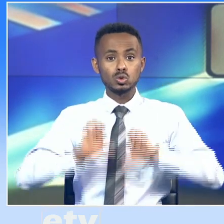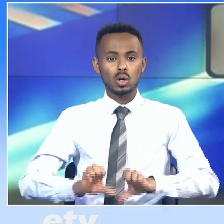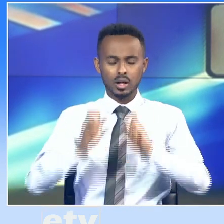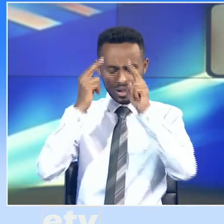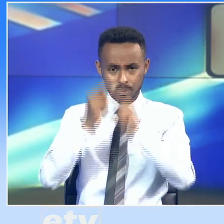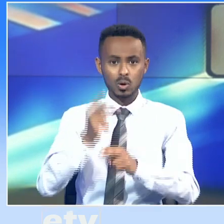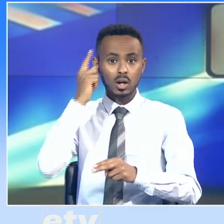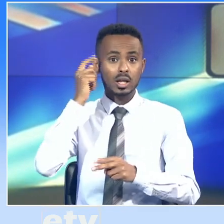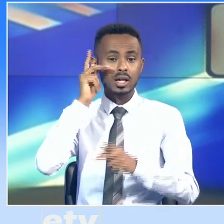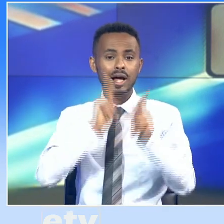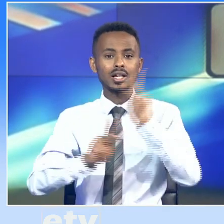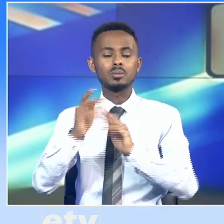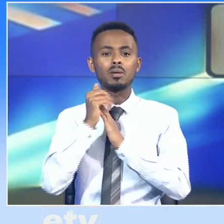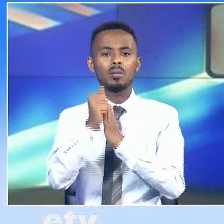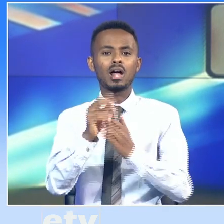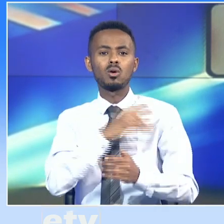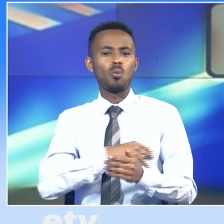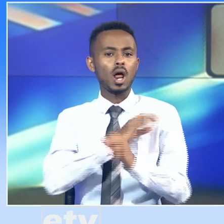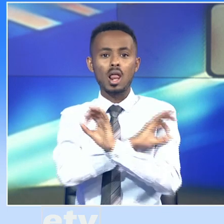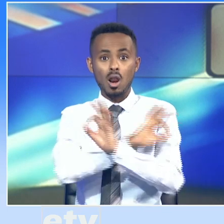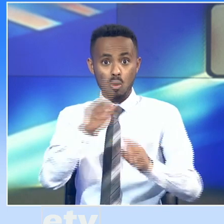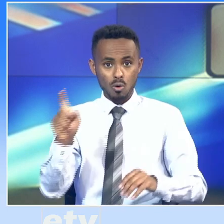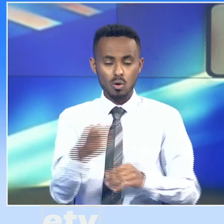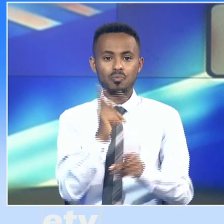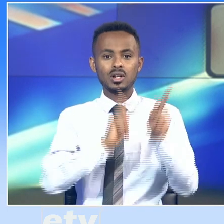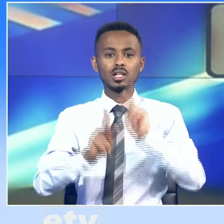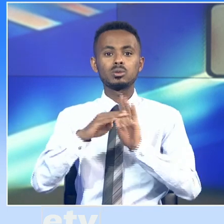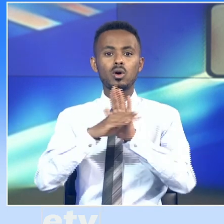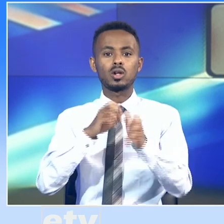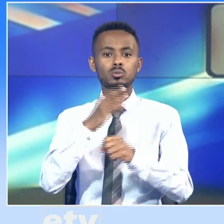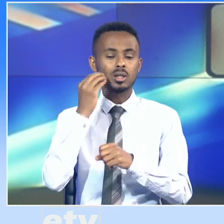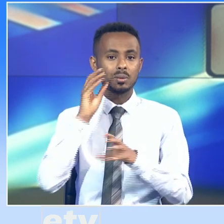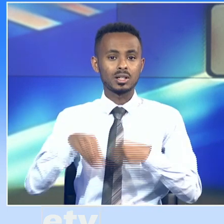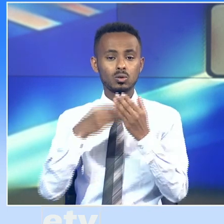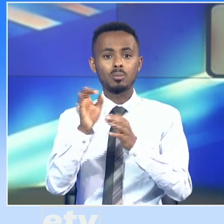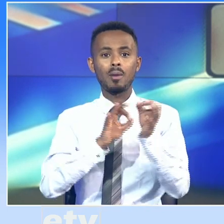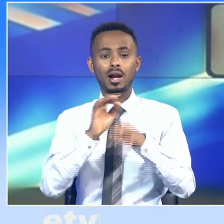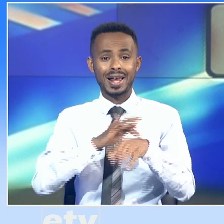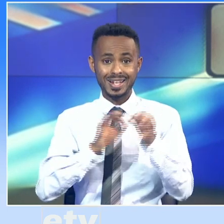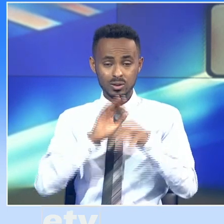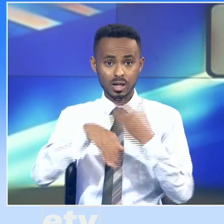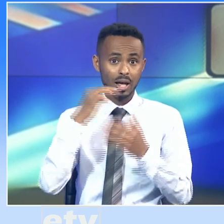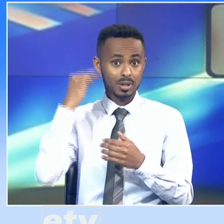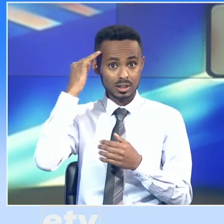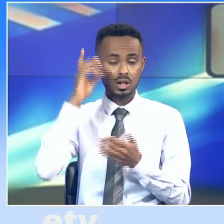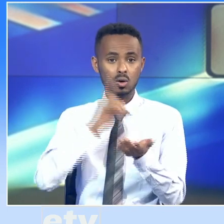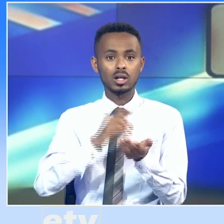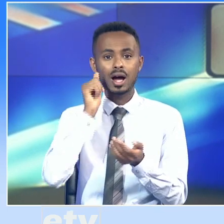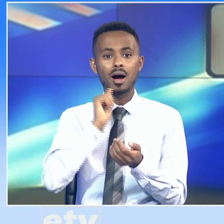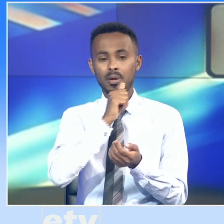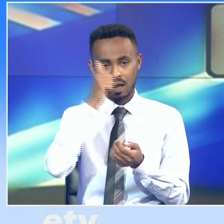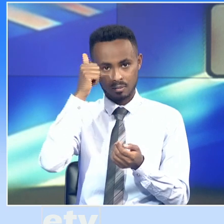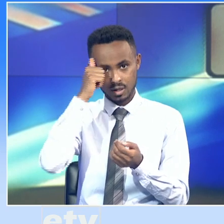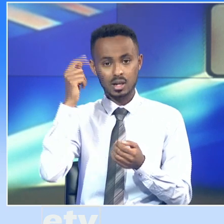የተከበረውን የትግራይ ህዝብን የመምራት ሞራል የሌለው መሆኑን ለህዝብ ተወካዮች ምክር ቤት በሰጡት ማብራሪያ ላይ ገለጹት። ጠቅላይ ሚኒስትር ዶክተር አብይ